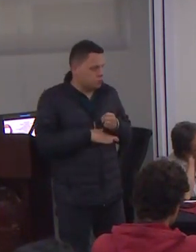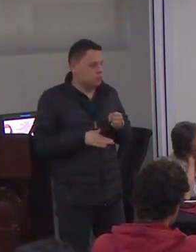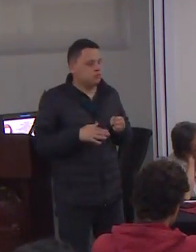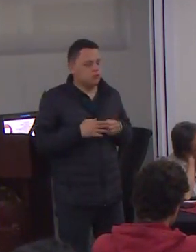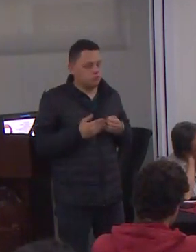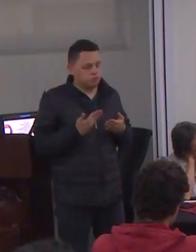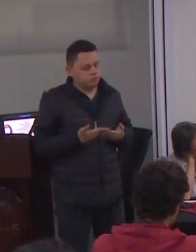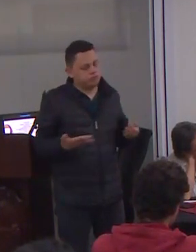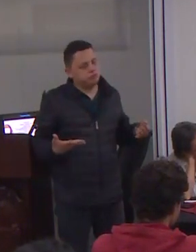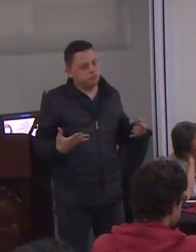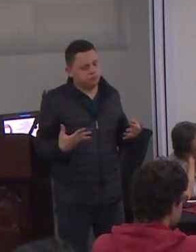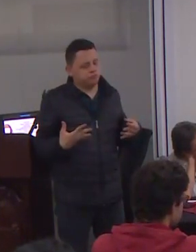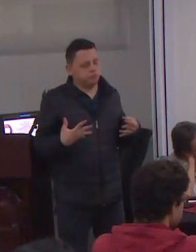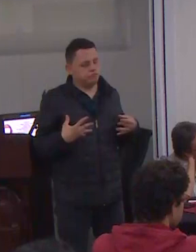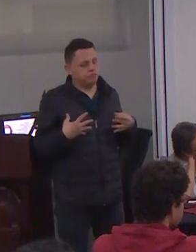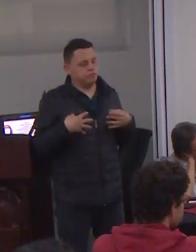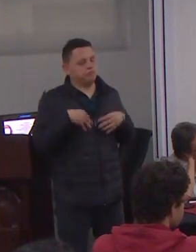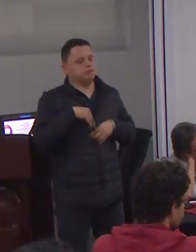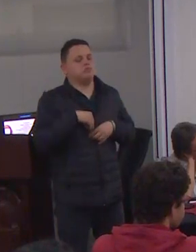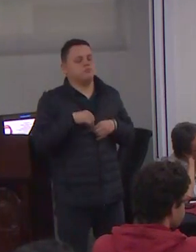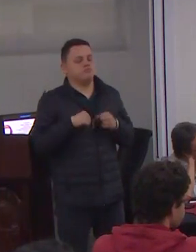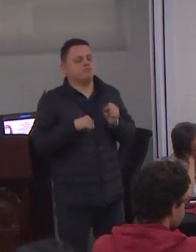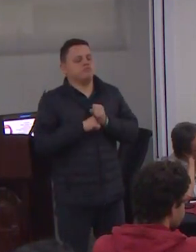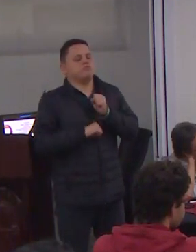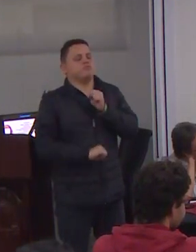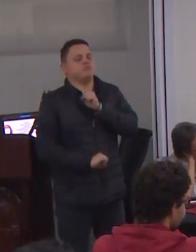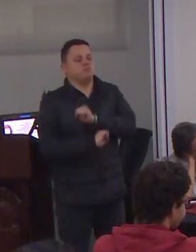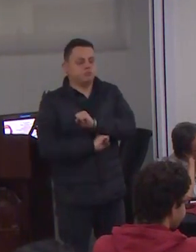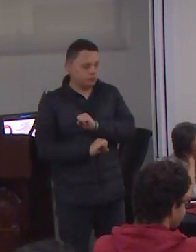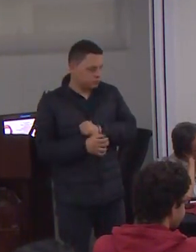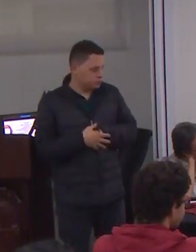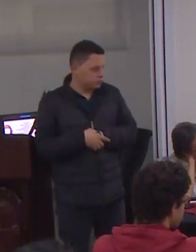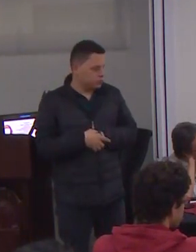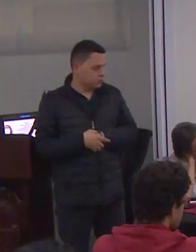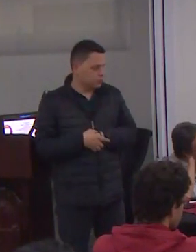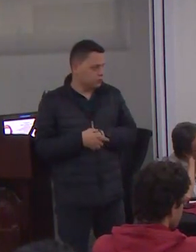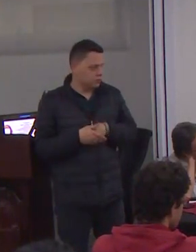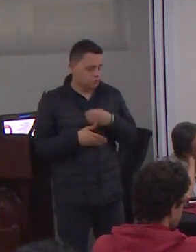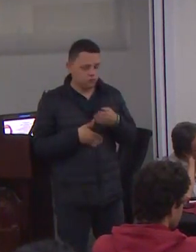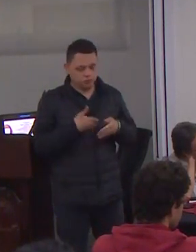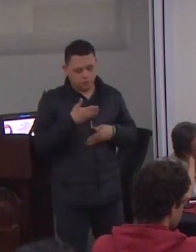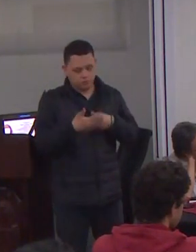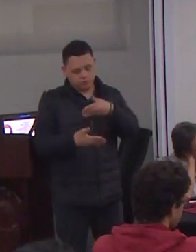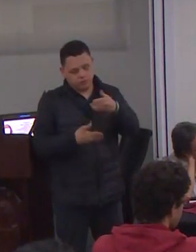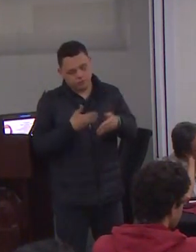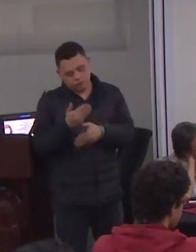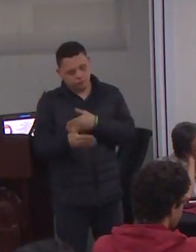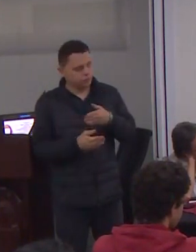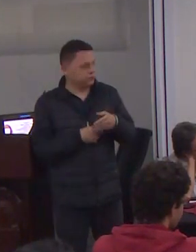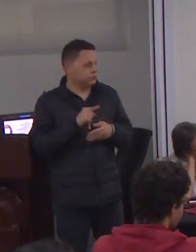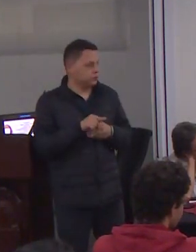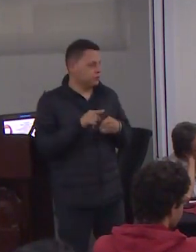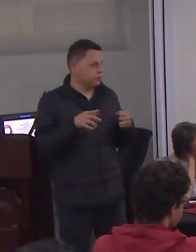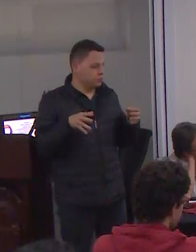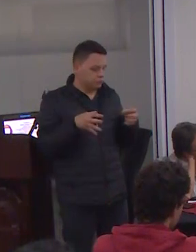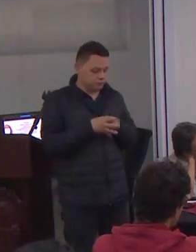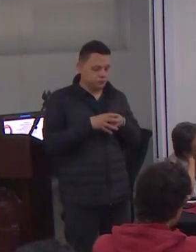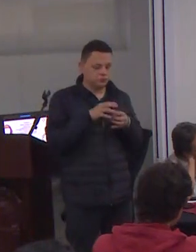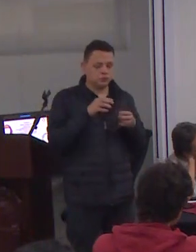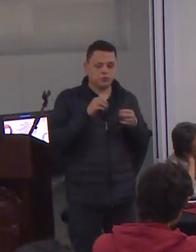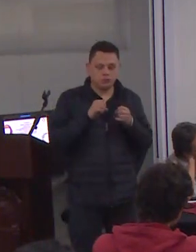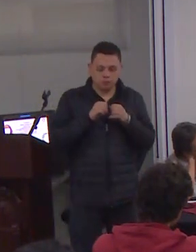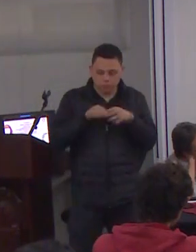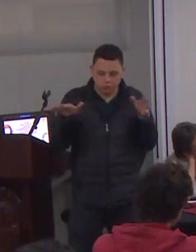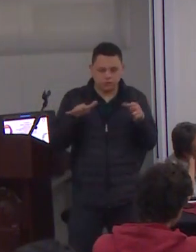y le va a permitir digamos avanzar en toda esta ruta dentro de los centros públicos de empleo también hay unos